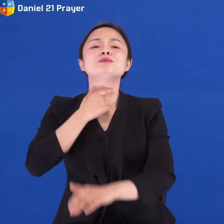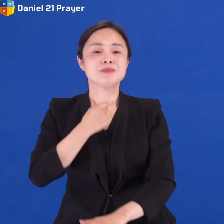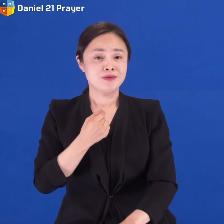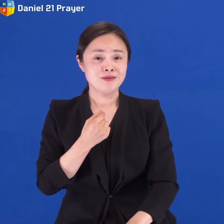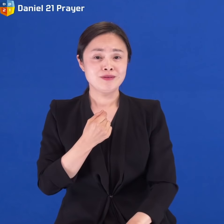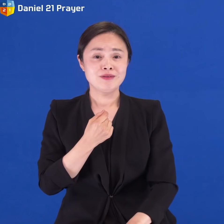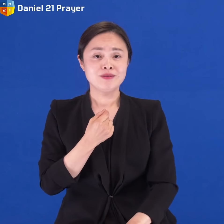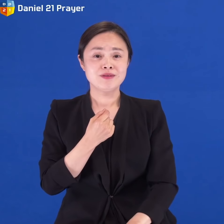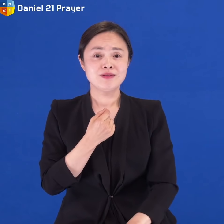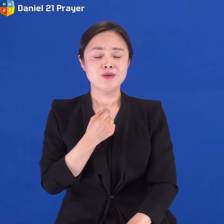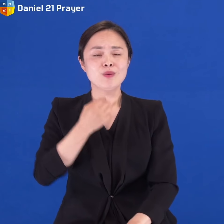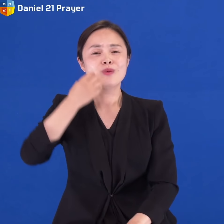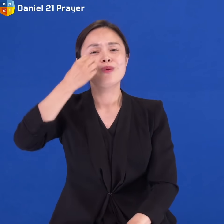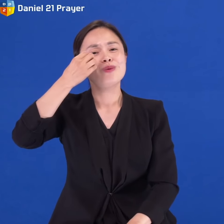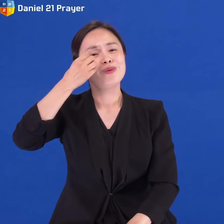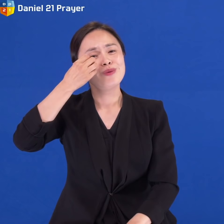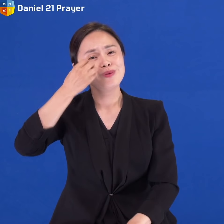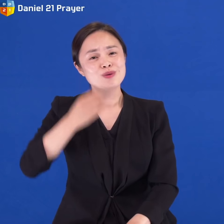말씀으로